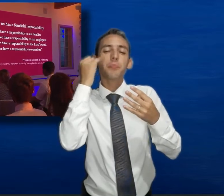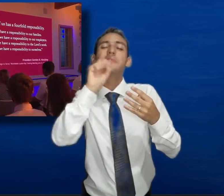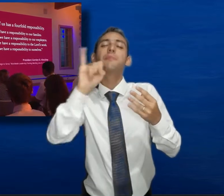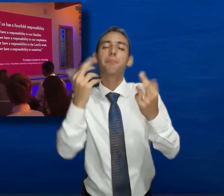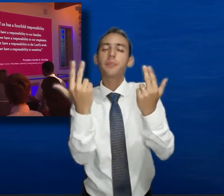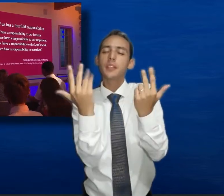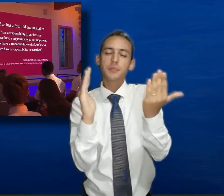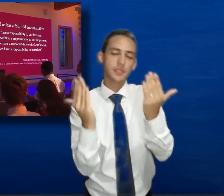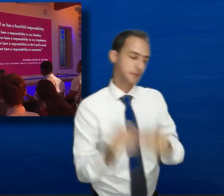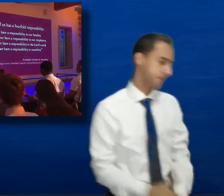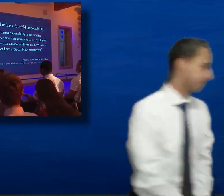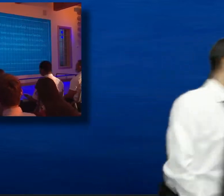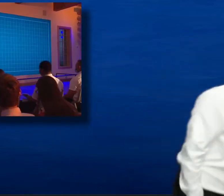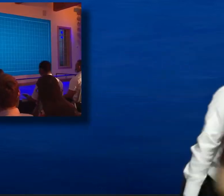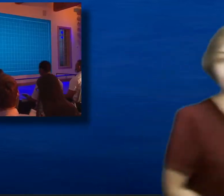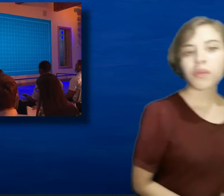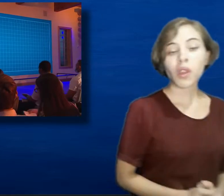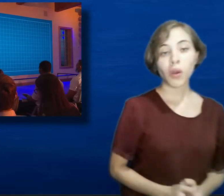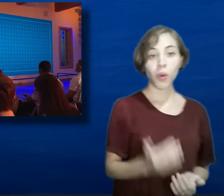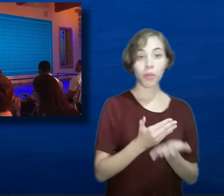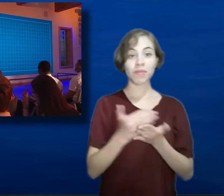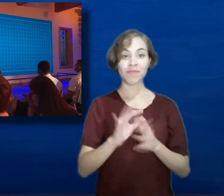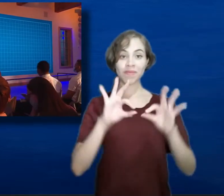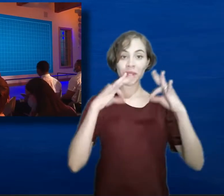4 responsabilidades da mesma maneira.